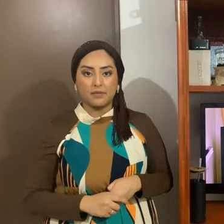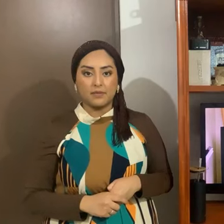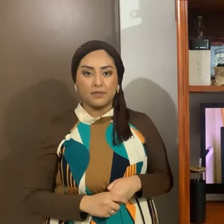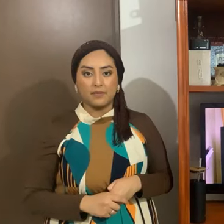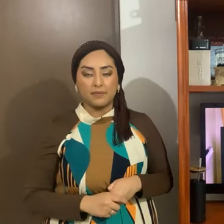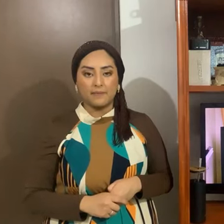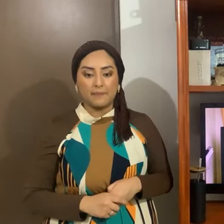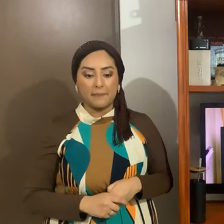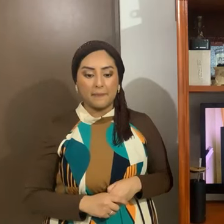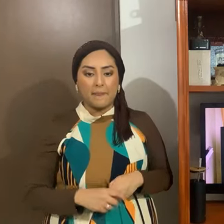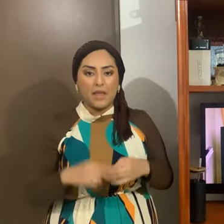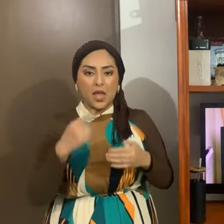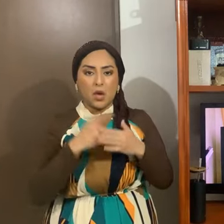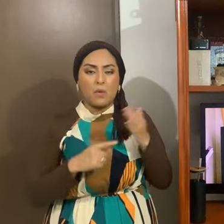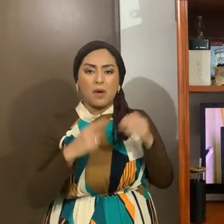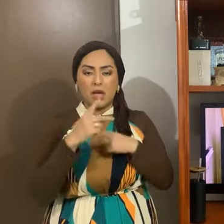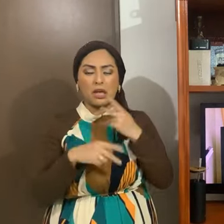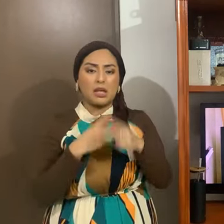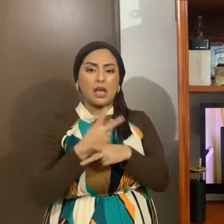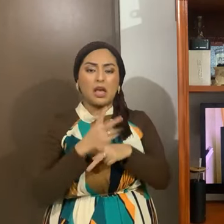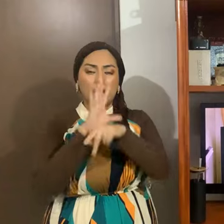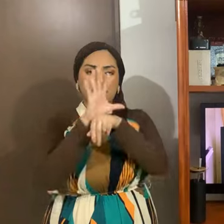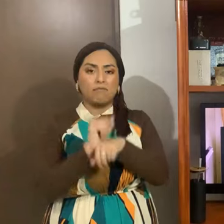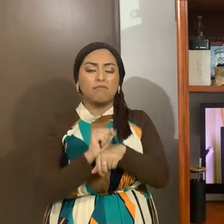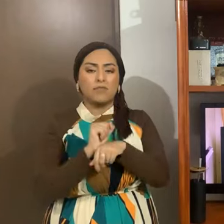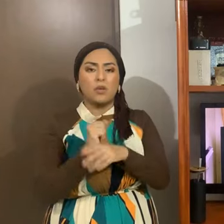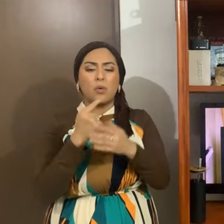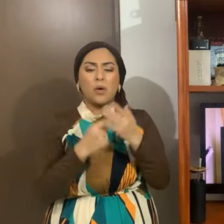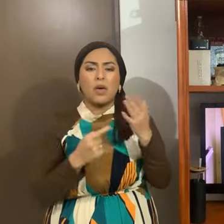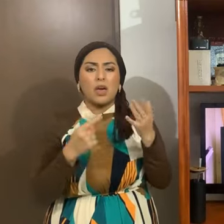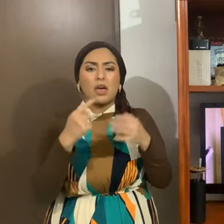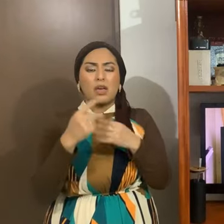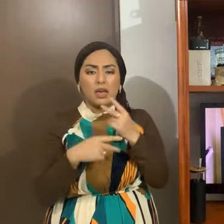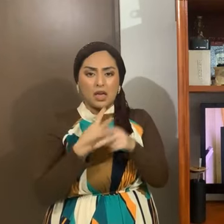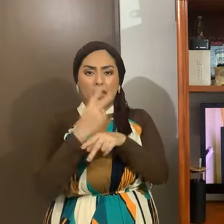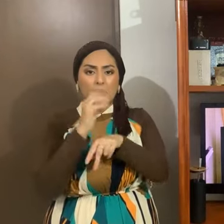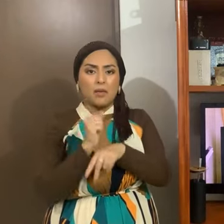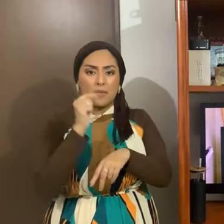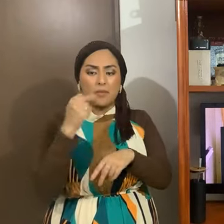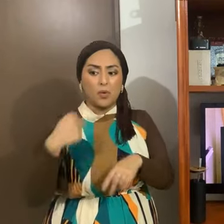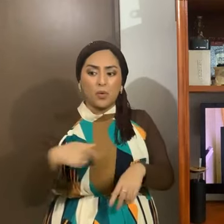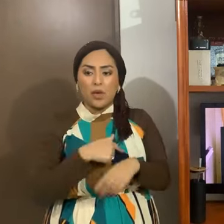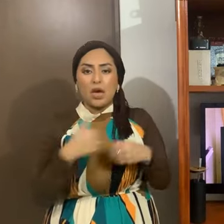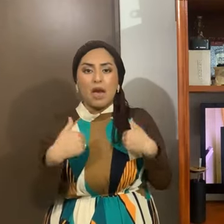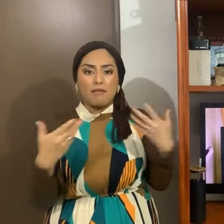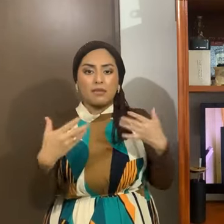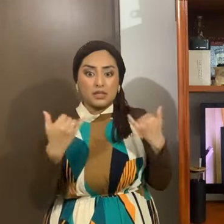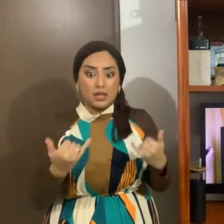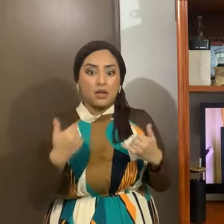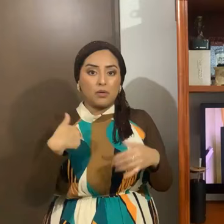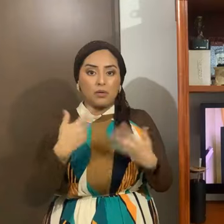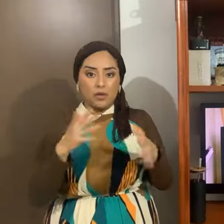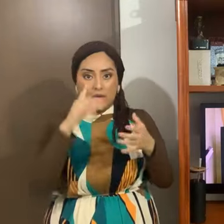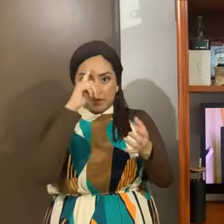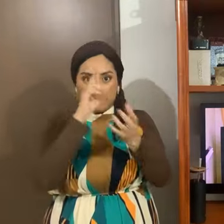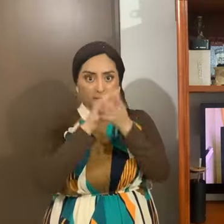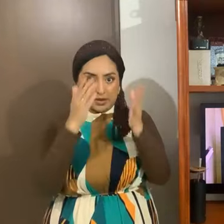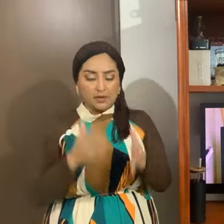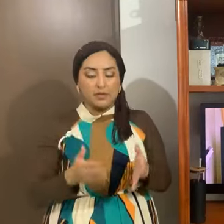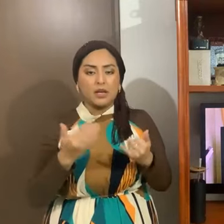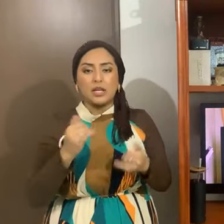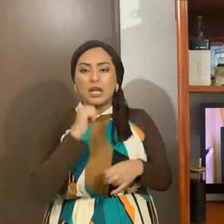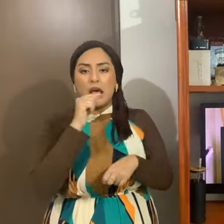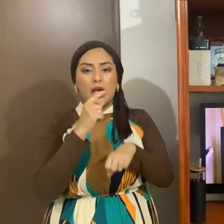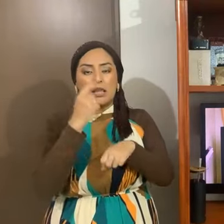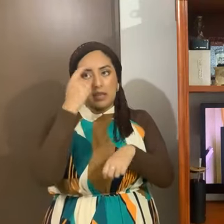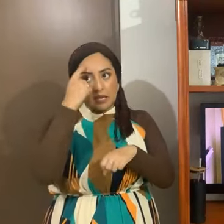allá. ¿Qué tipo de hábitos, qué tipo de costumbres tenemos? Ya como creyentes, les repito, ahorita no pensemos